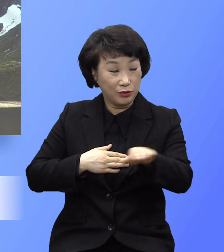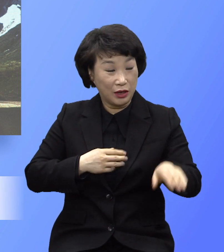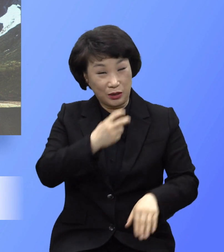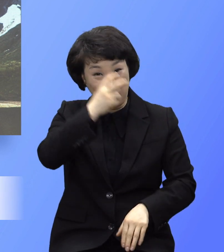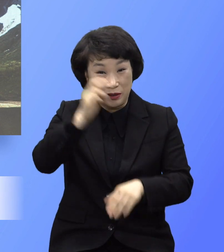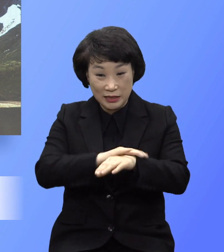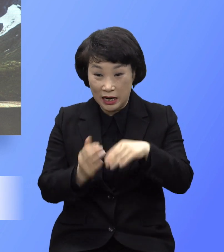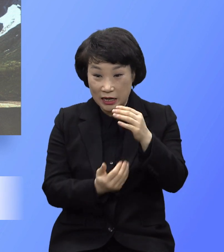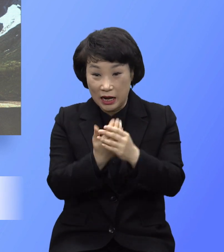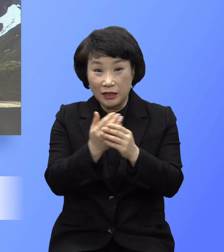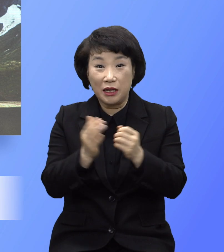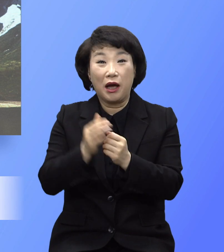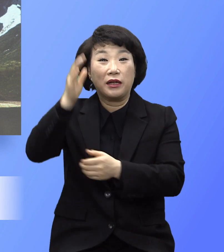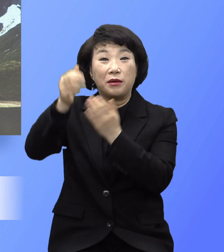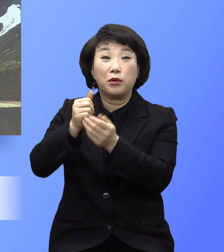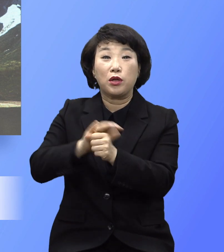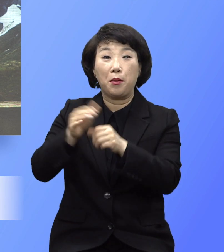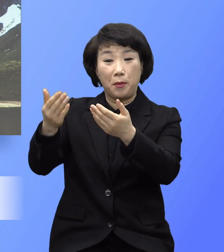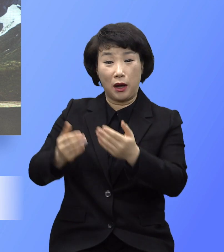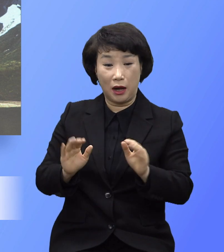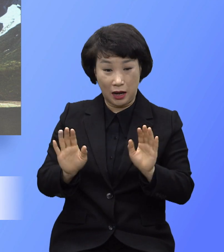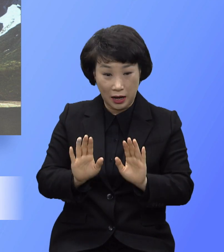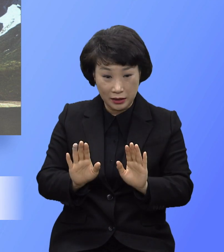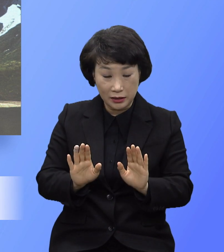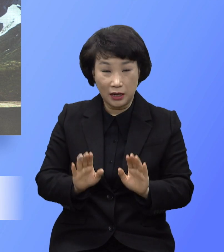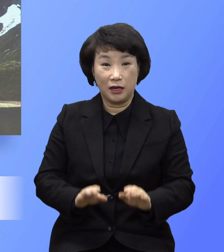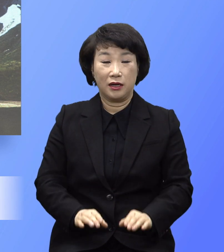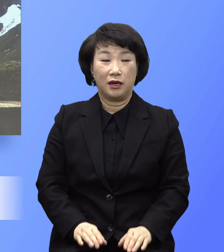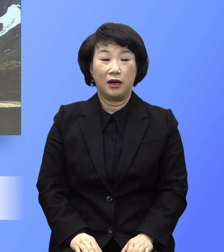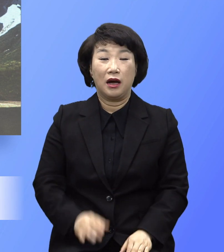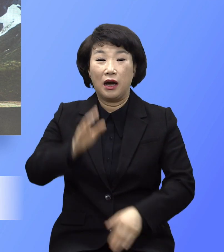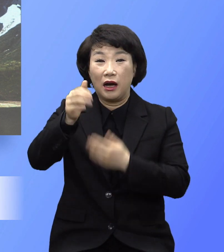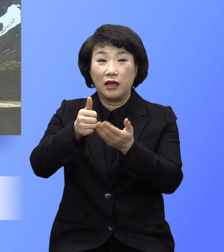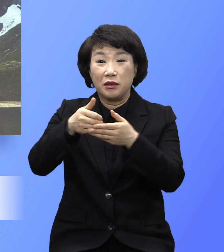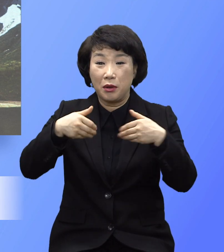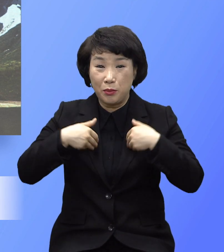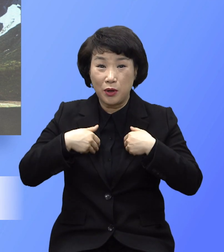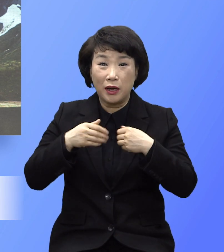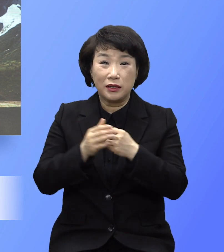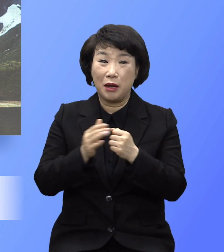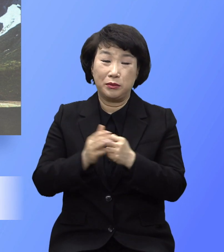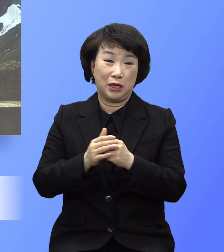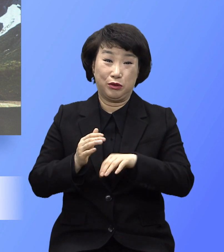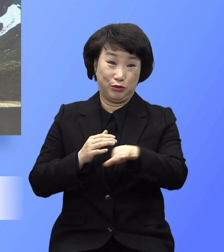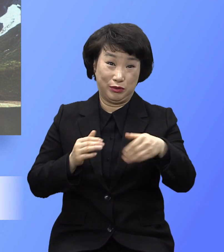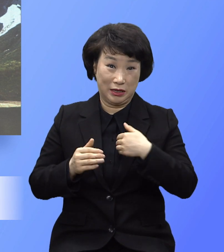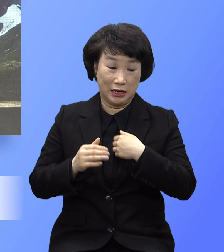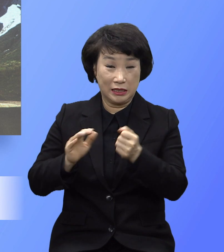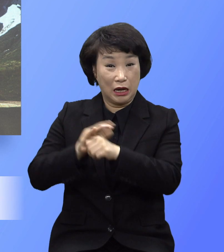똑똑하고 잘나서가 아니요, 하나님이 필요해서가 아니라